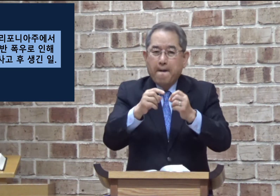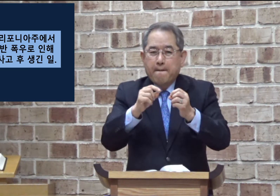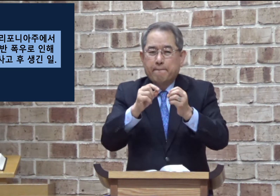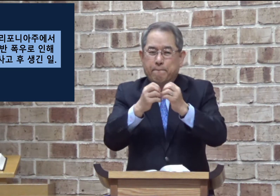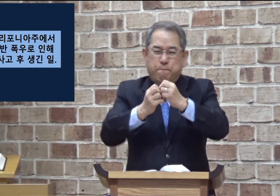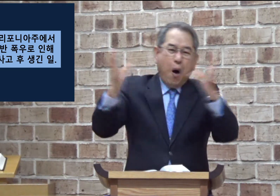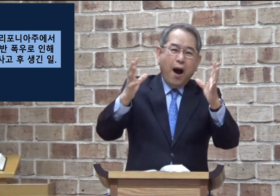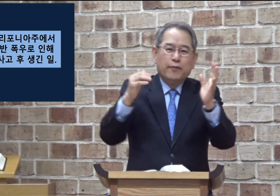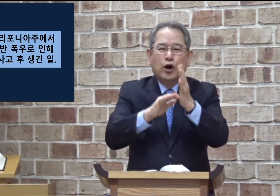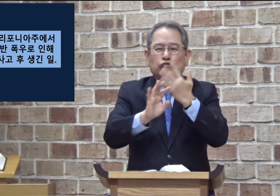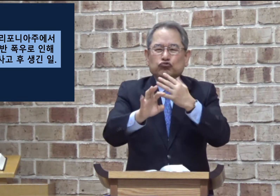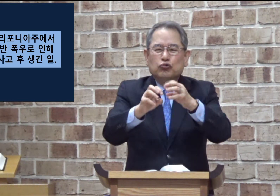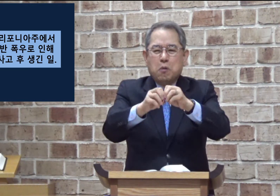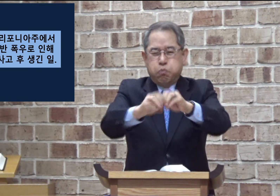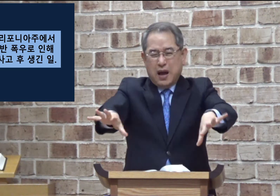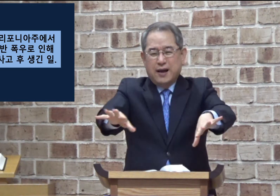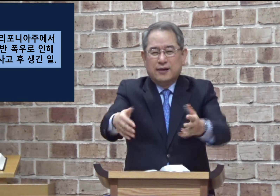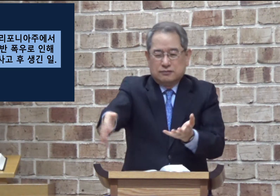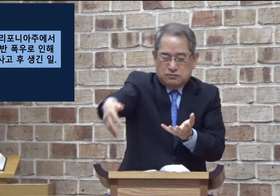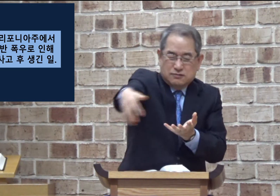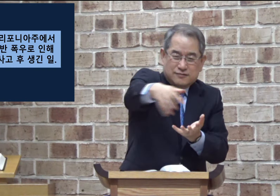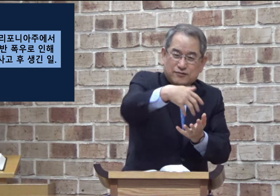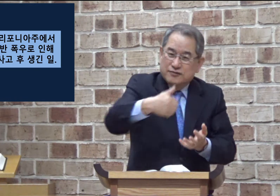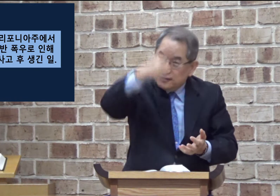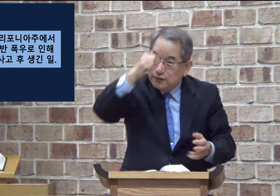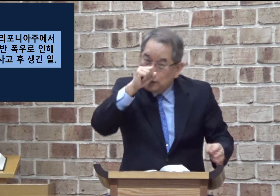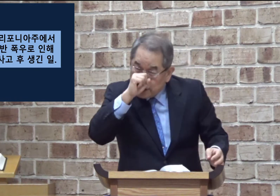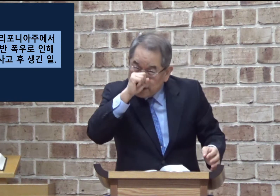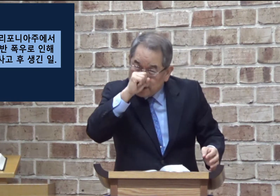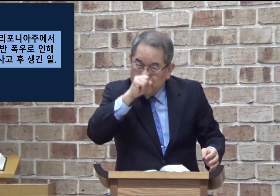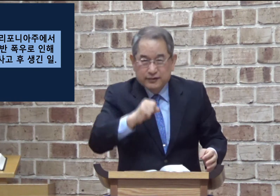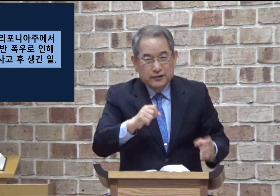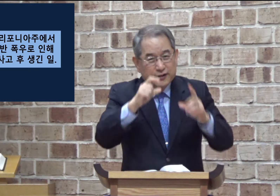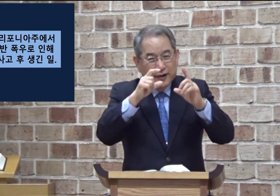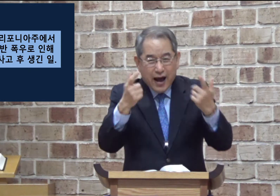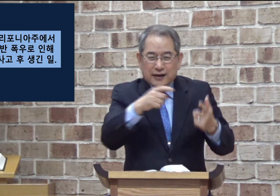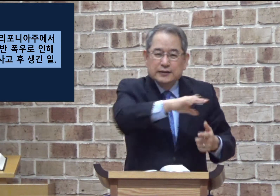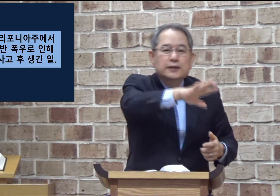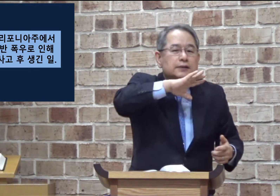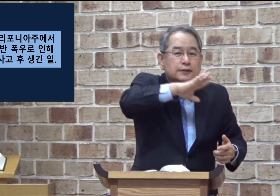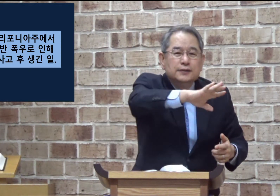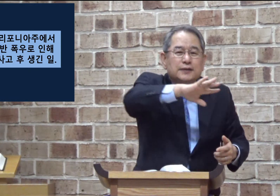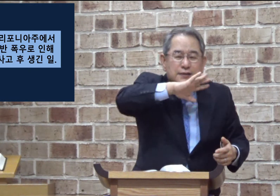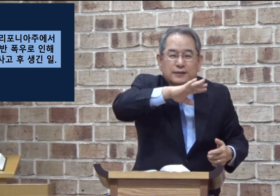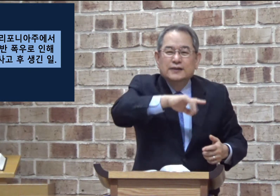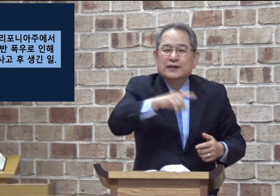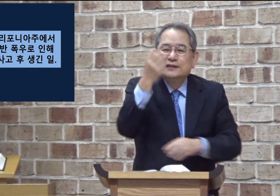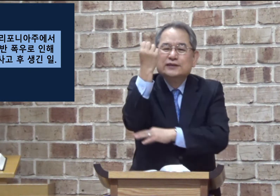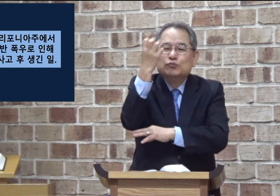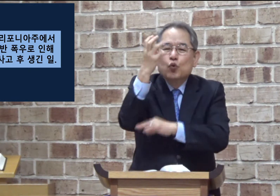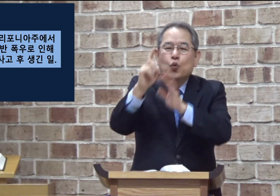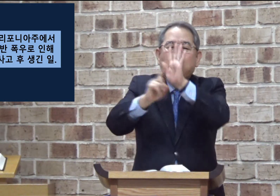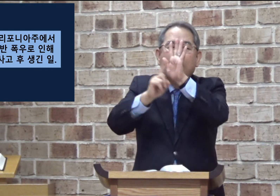이 돌을 폭파시킨 후에 그 부스러기들을 옮기는 것이 좋겠다 이야기했습니다. 그래서